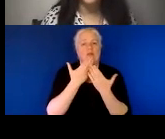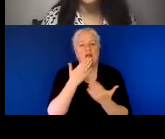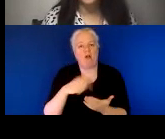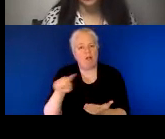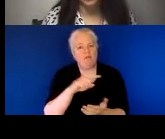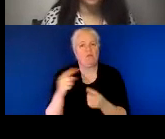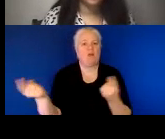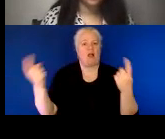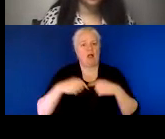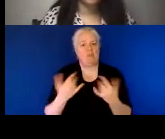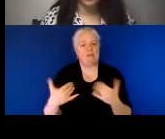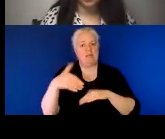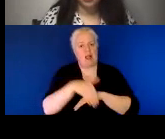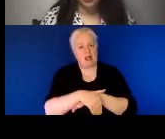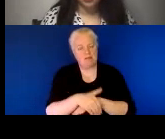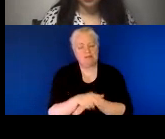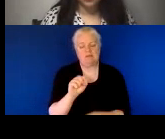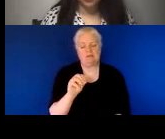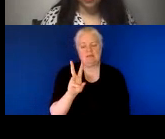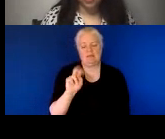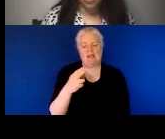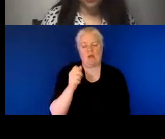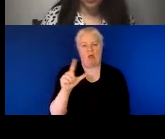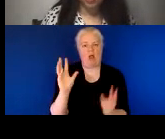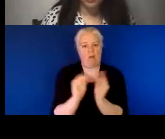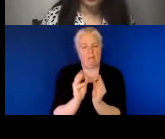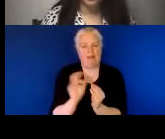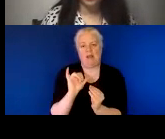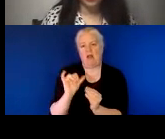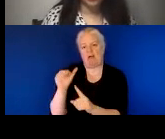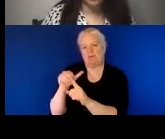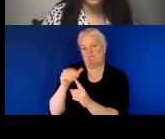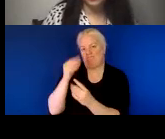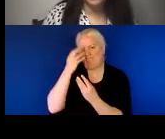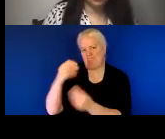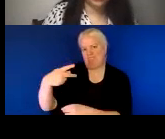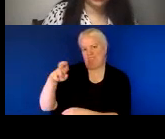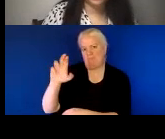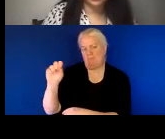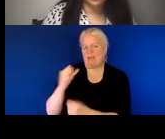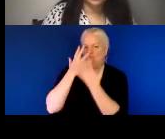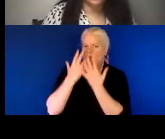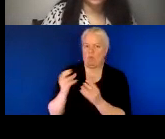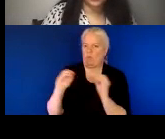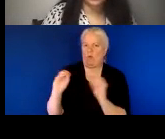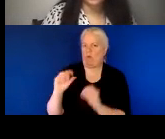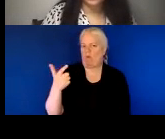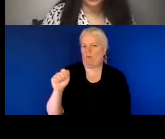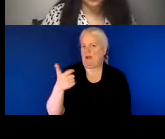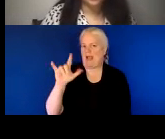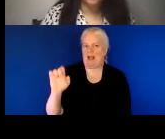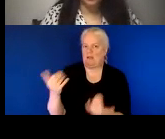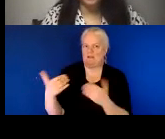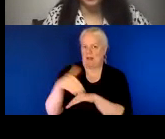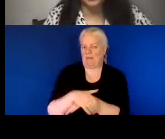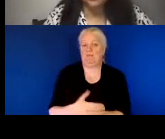这个社区，我们是来居民今天参加我们的这个活动啊、今天。 And thank